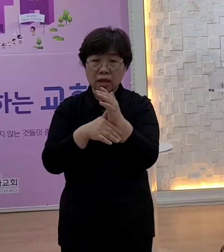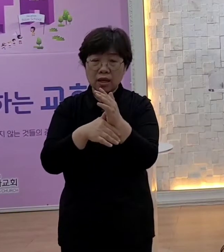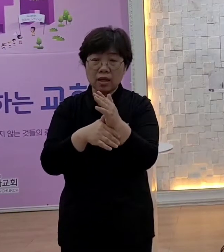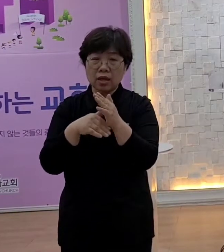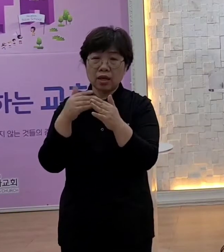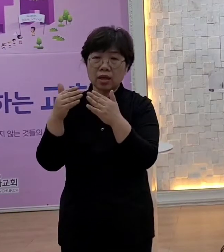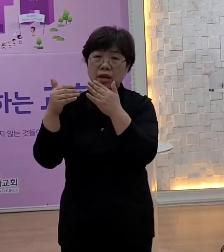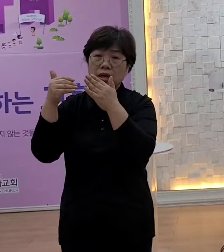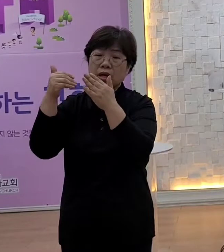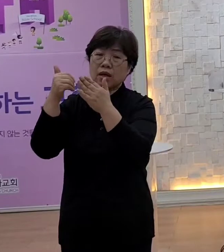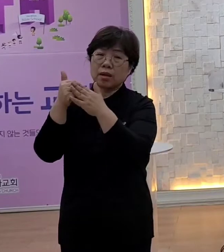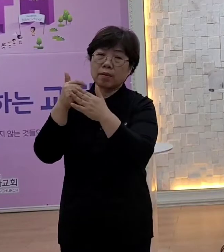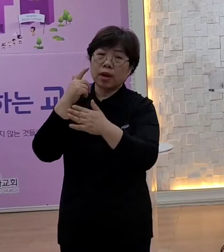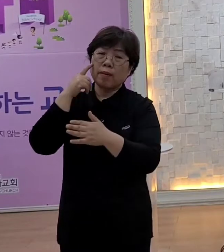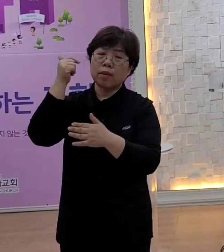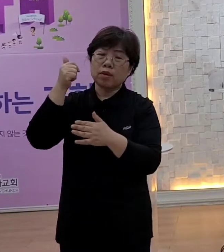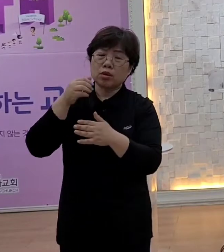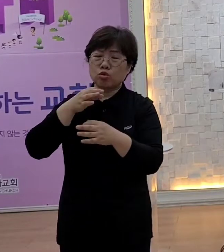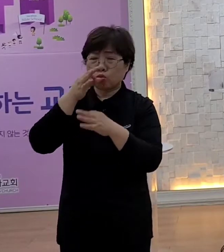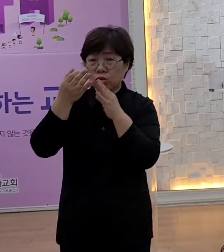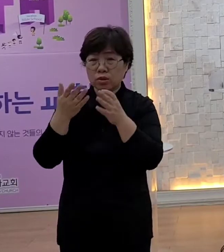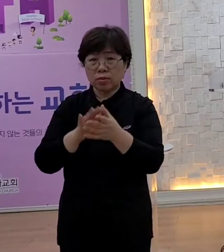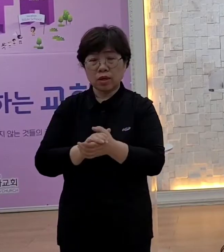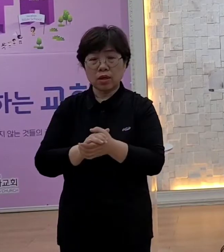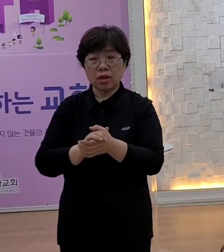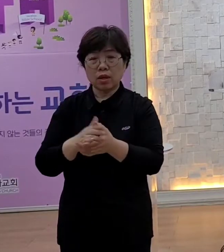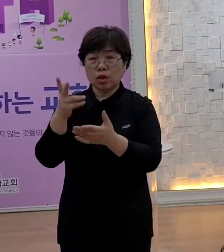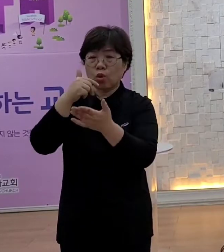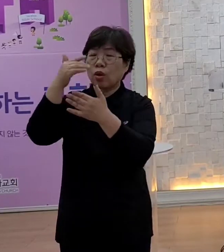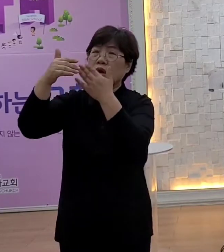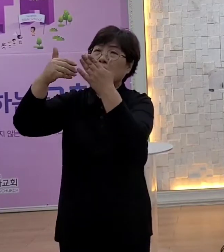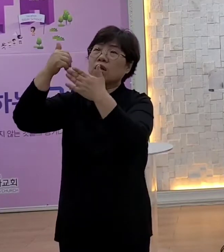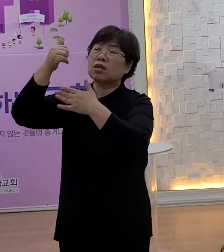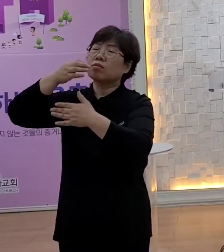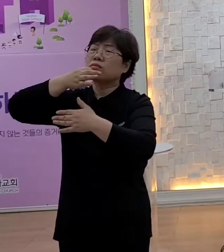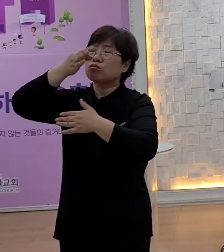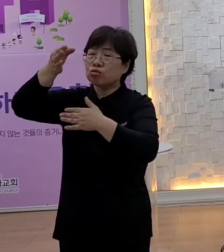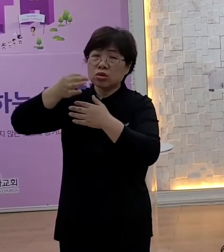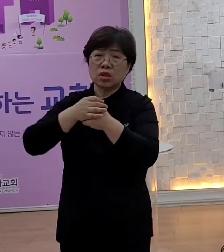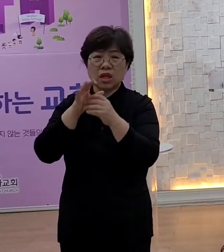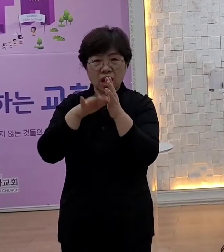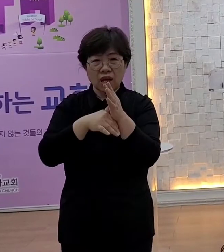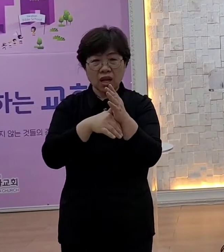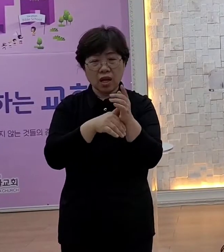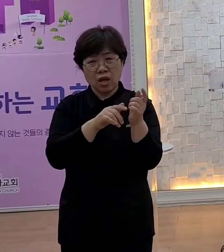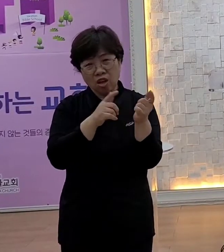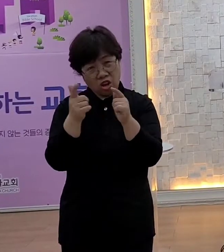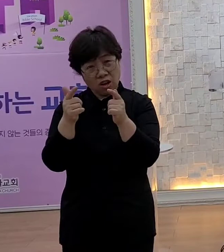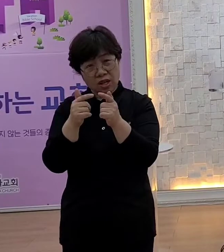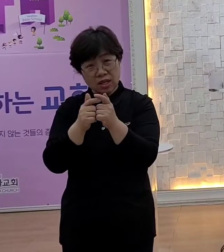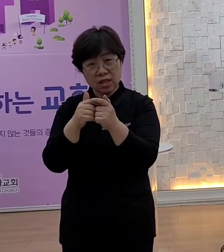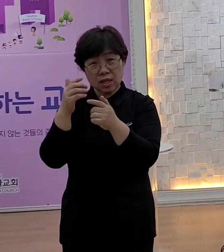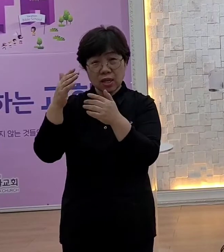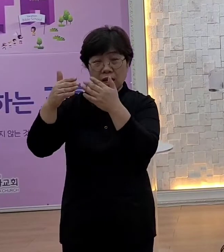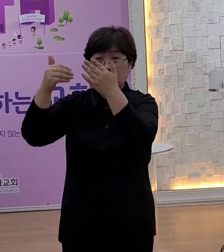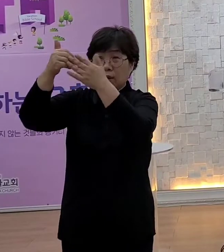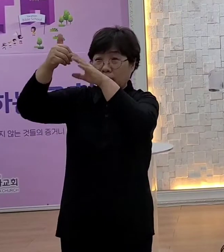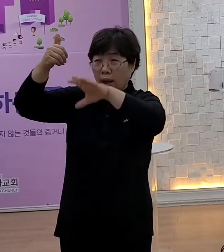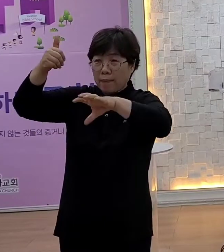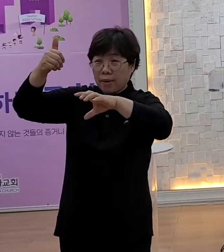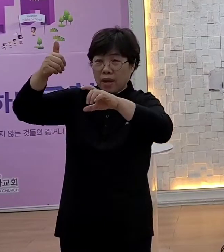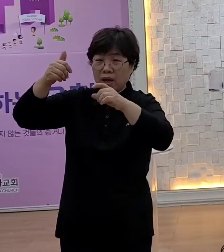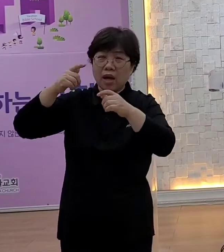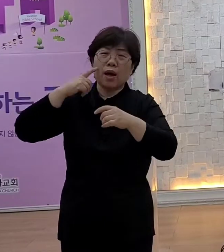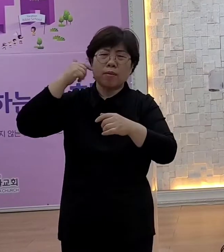하나님을 지칭할 때는 뭐라고 기도하냐면 여호와라 그래요. 대부분의 사람들이 여호와라 하잖아요. 여기 이유가